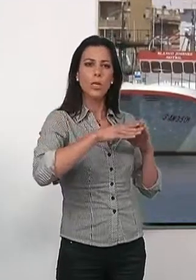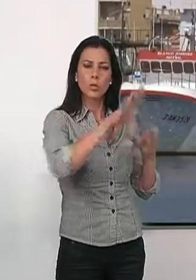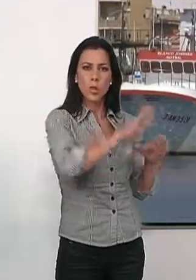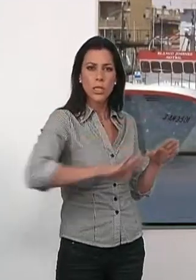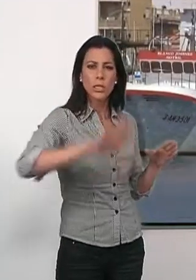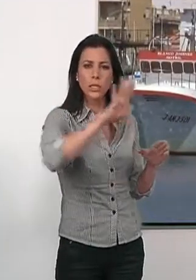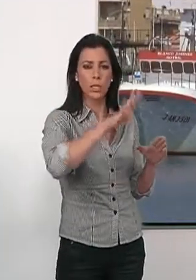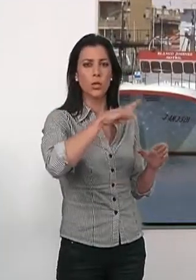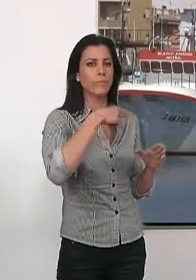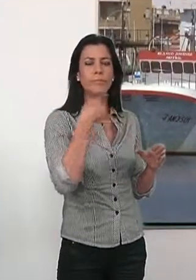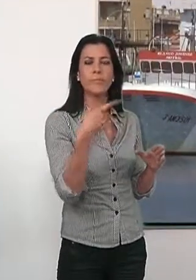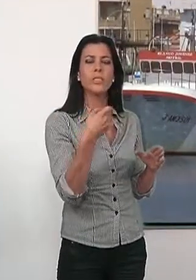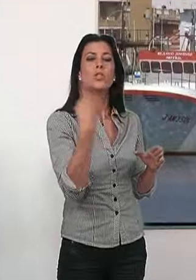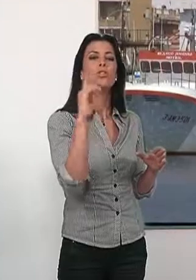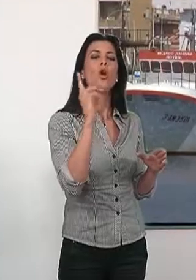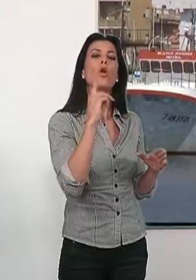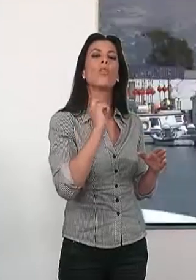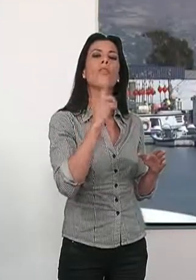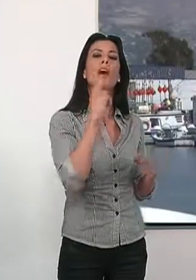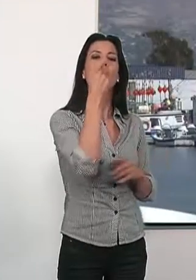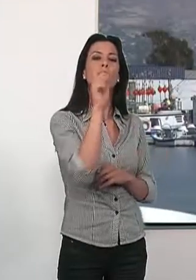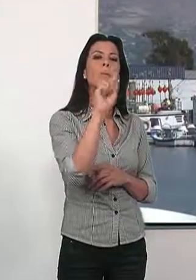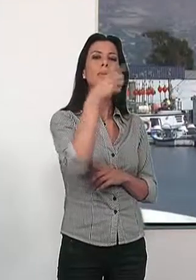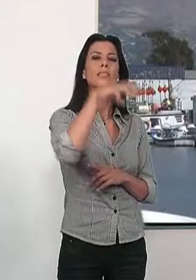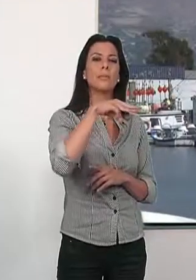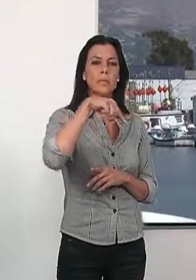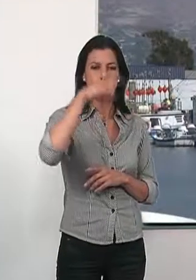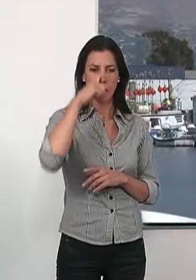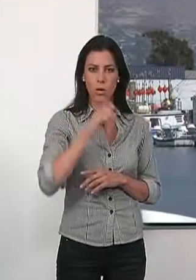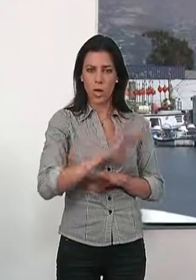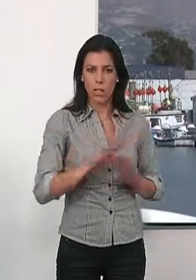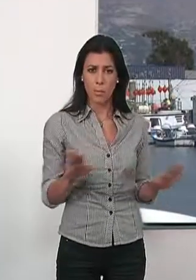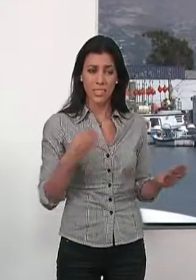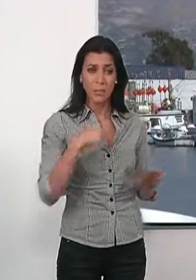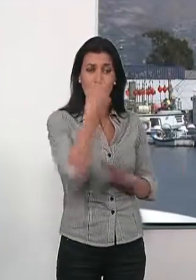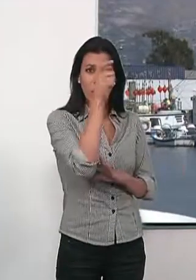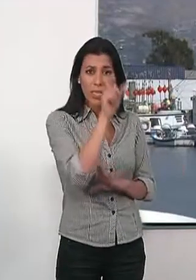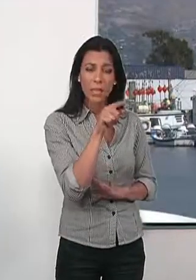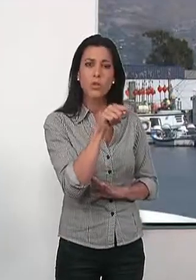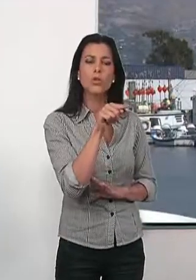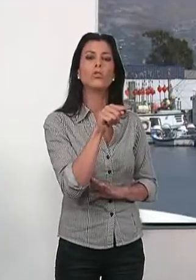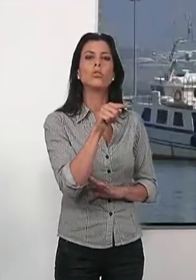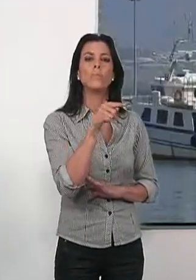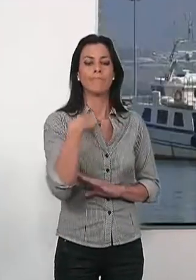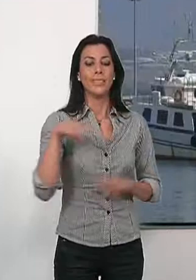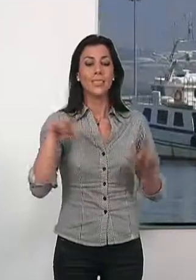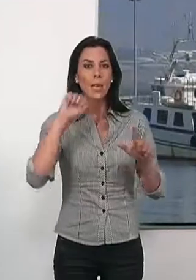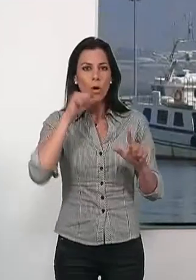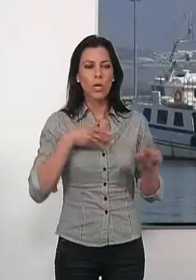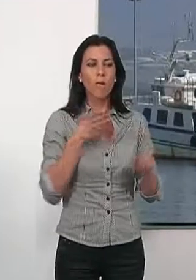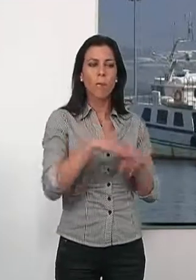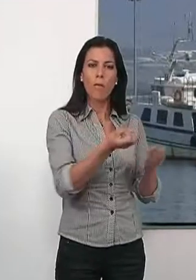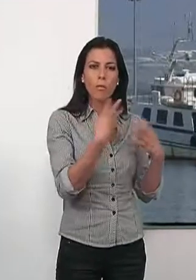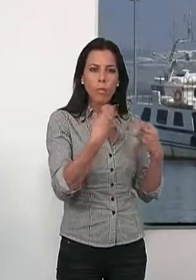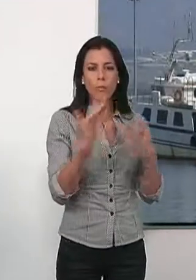de puertos del estado por el momento sólo brinda los datos del primer trimestre de este año según datos a los que ha tenido